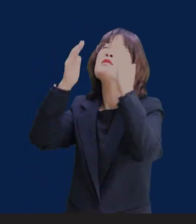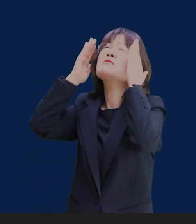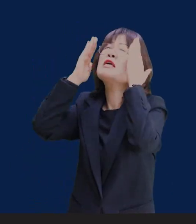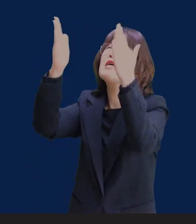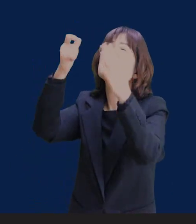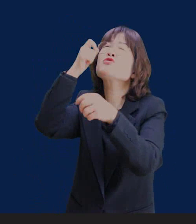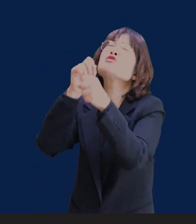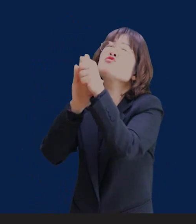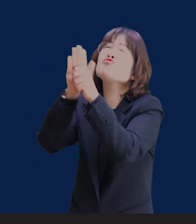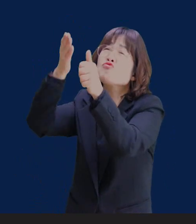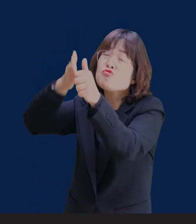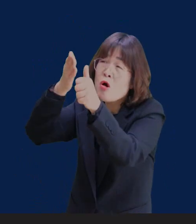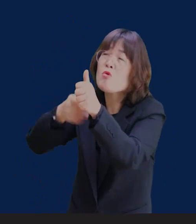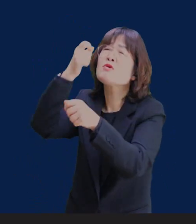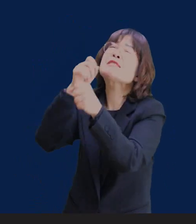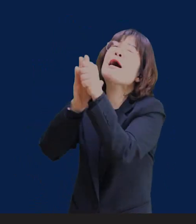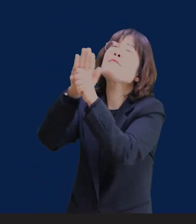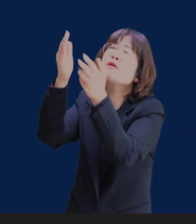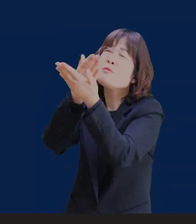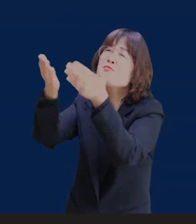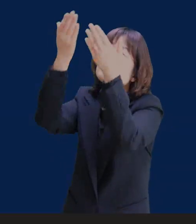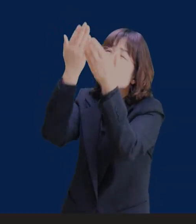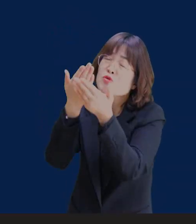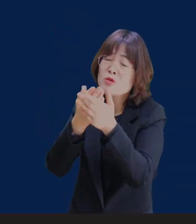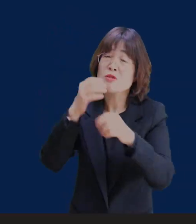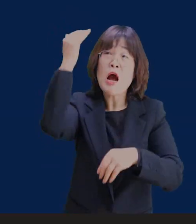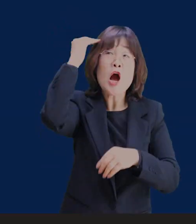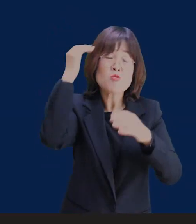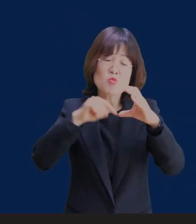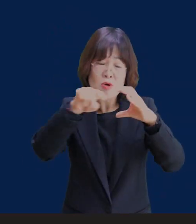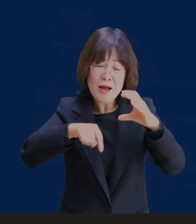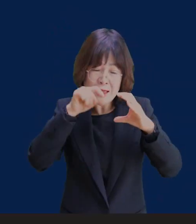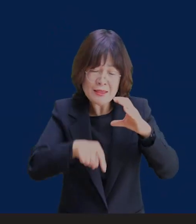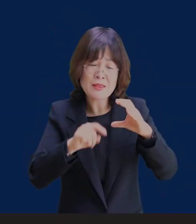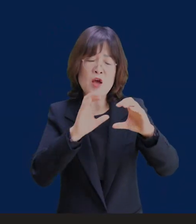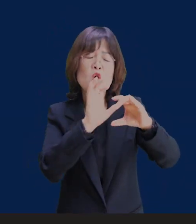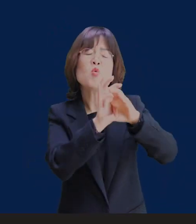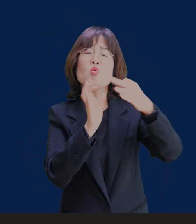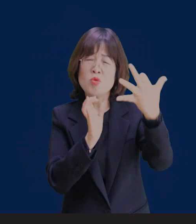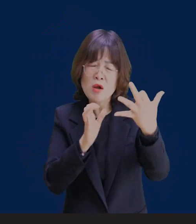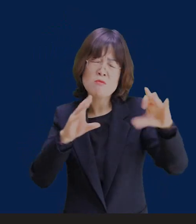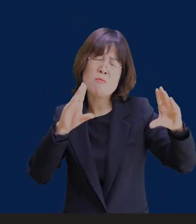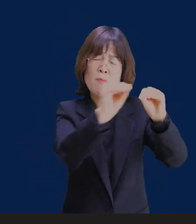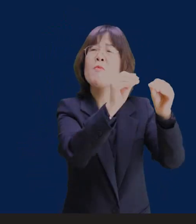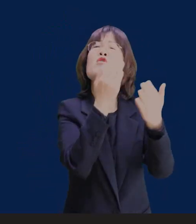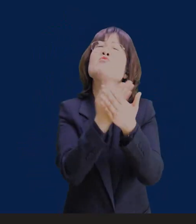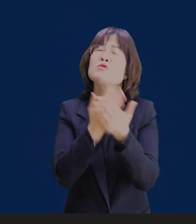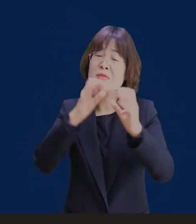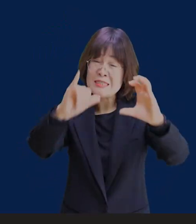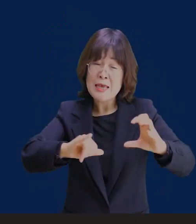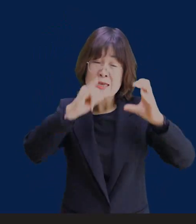주의 자비와 긍휼을 우리에게 내려달라고, 이 나라의 코로나가 멈춰지게 해달라고, 온 세계에 확산되는